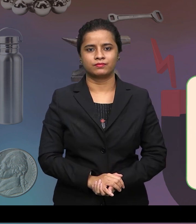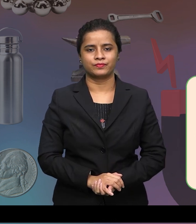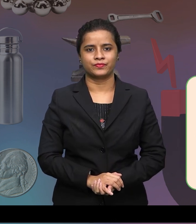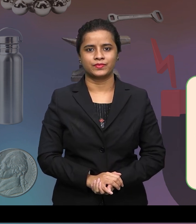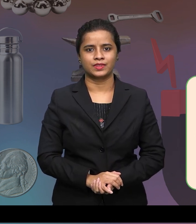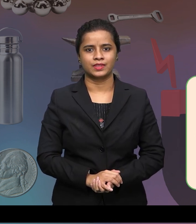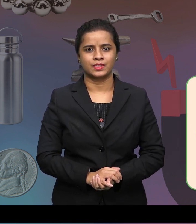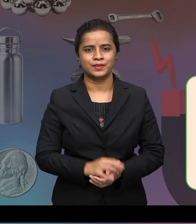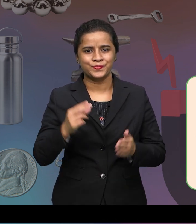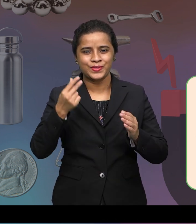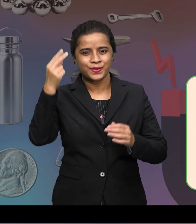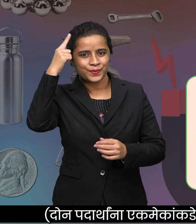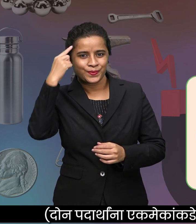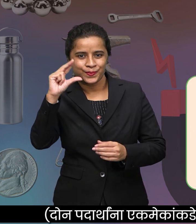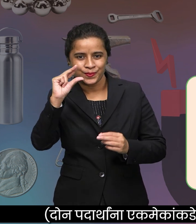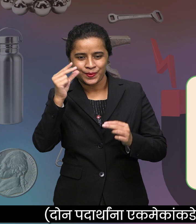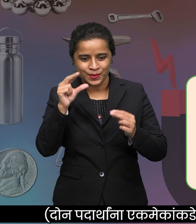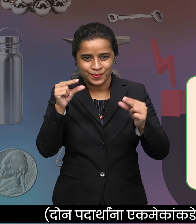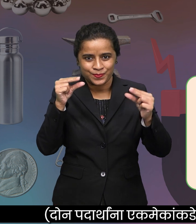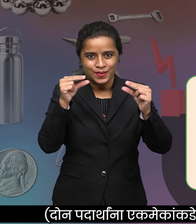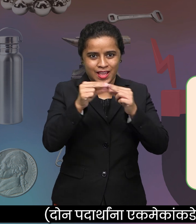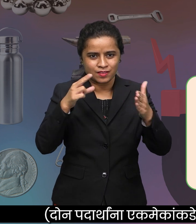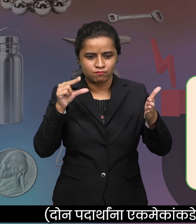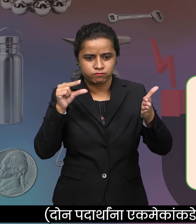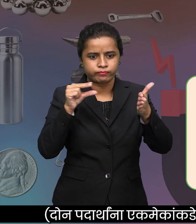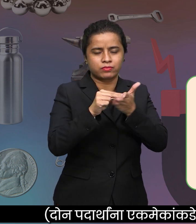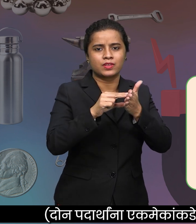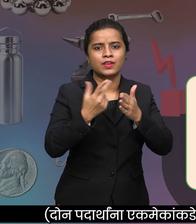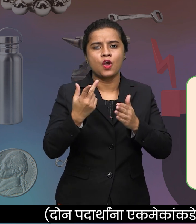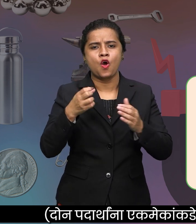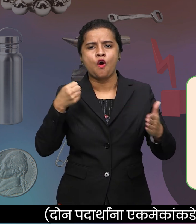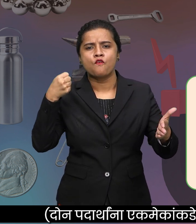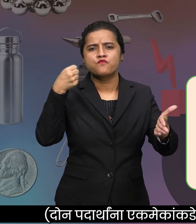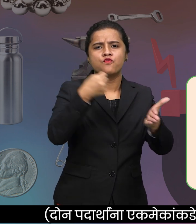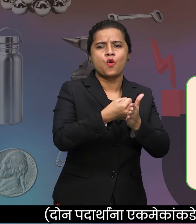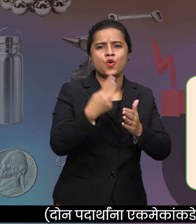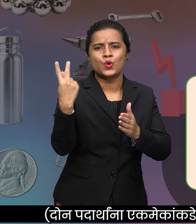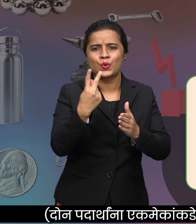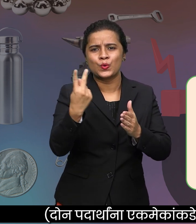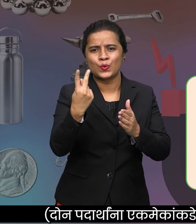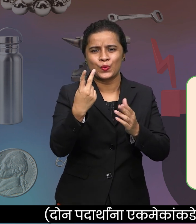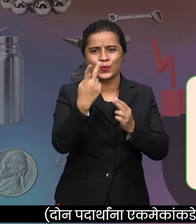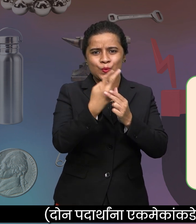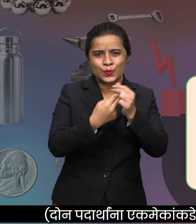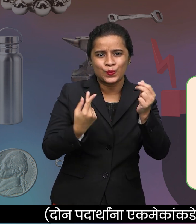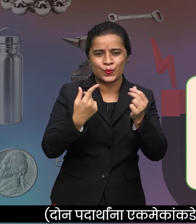आकर्षण, दोन पदार्थांना एकमेकांकडे खेचणारी, आकर्षित करणारी शक्ती आहे.